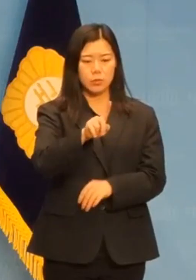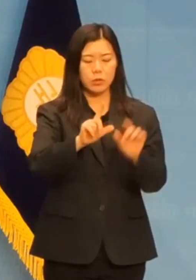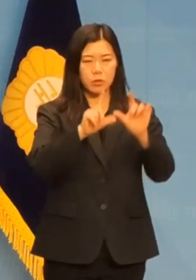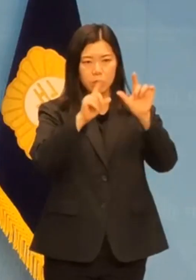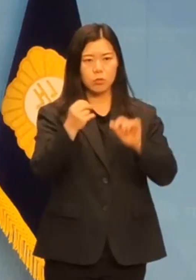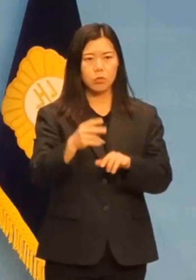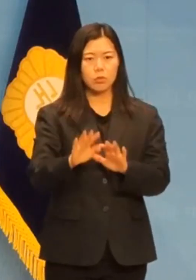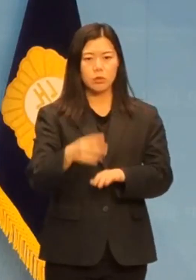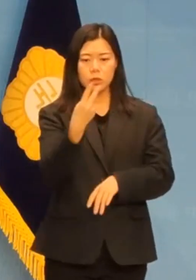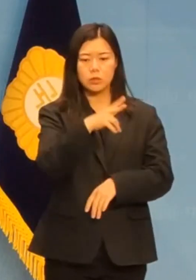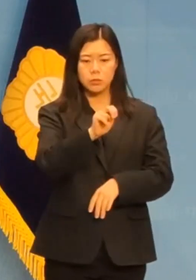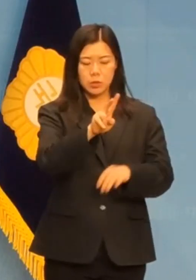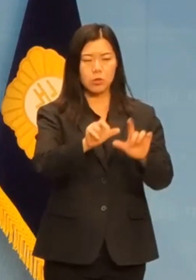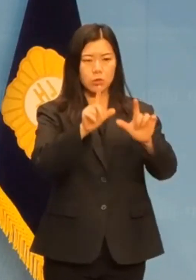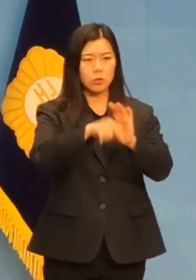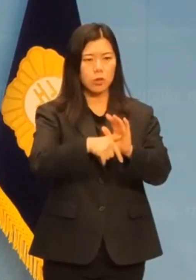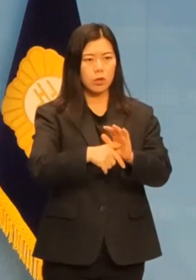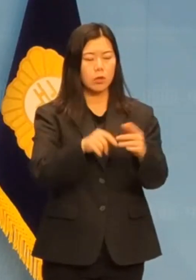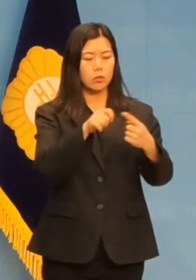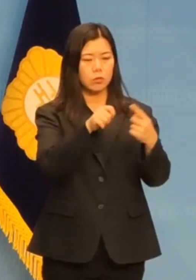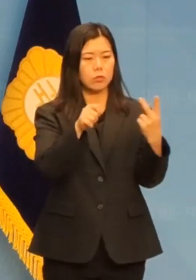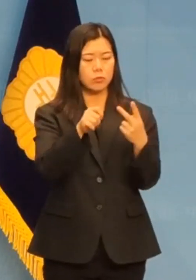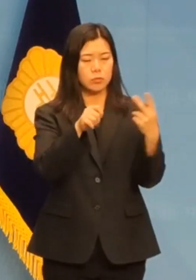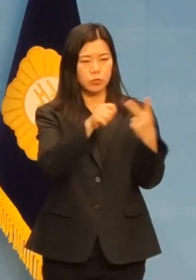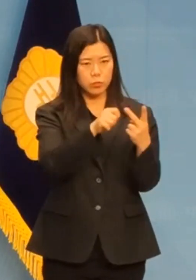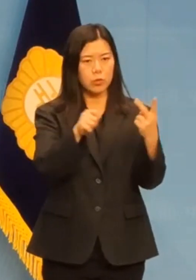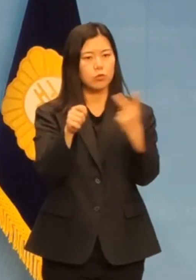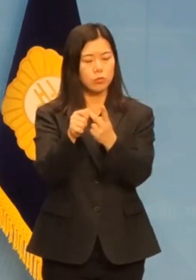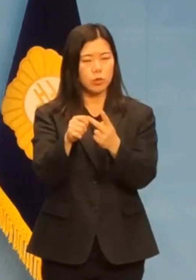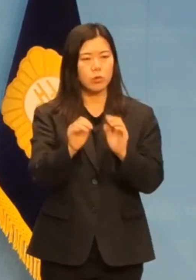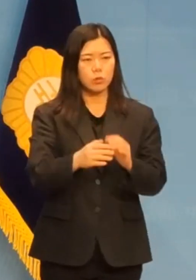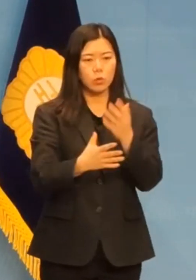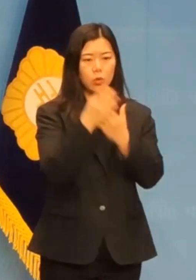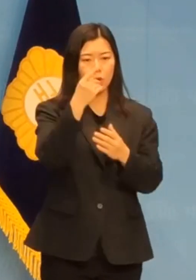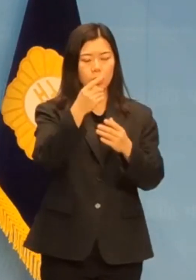2021년과 2022년에 각각 두 차례 통일교 산하단체인